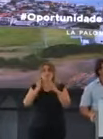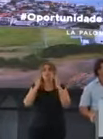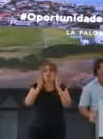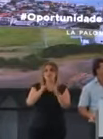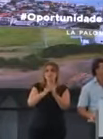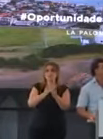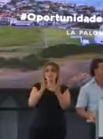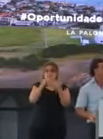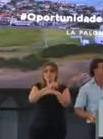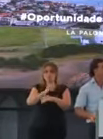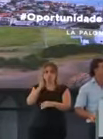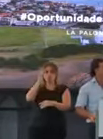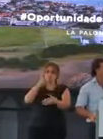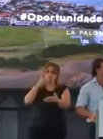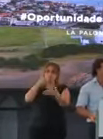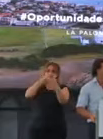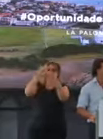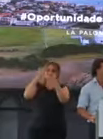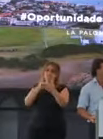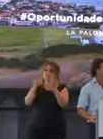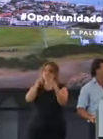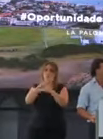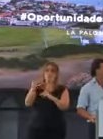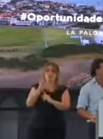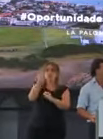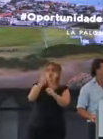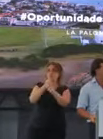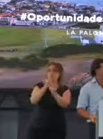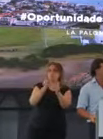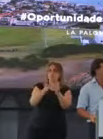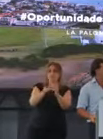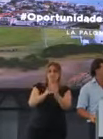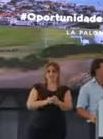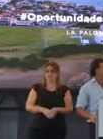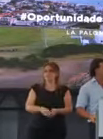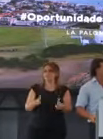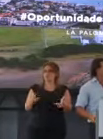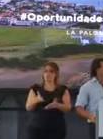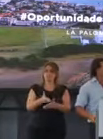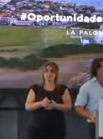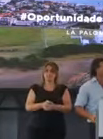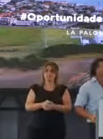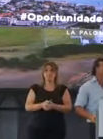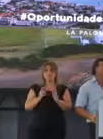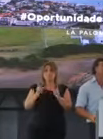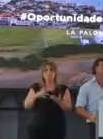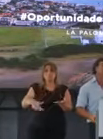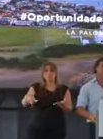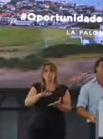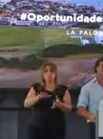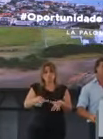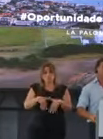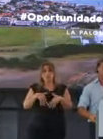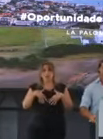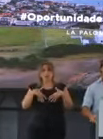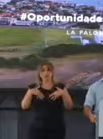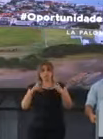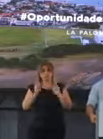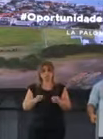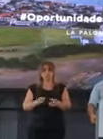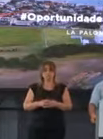no van a obtener un trabajo de calidad. Y ahí está una condición anímica, amigo.